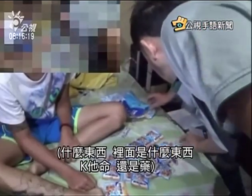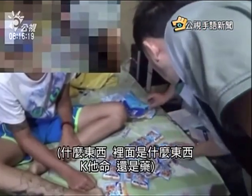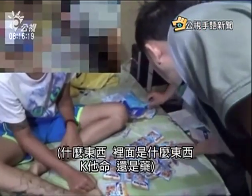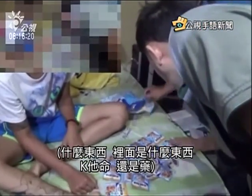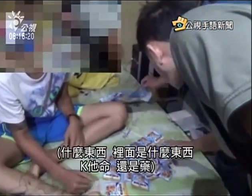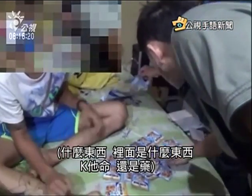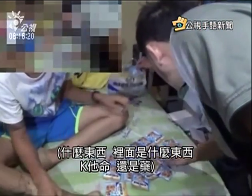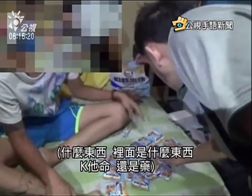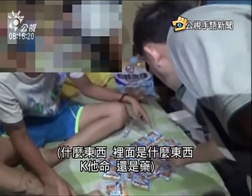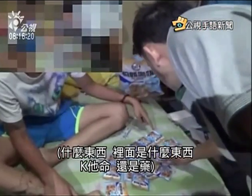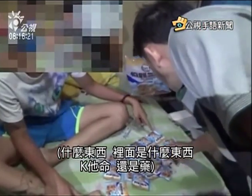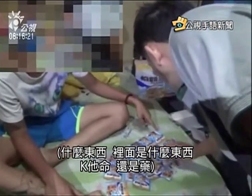鱼啊。